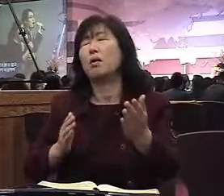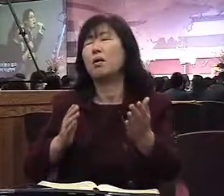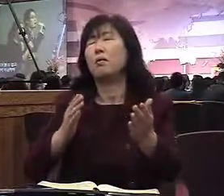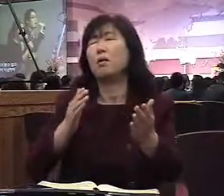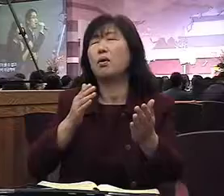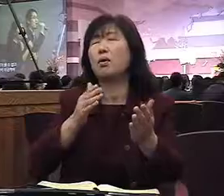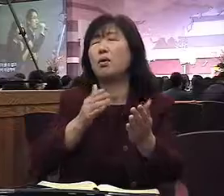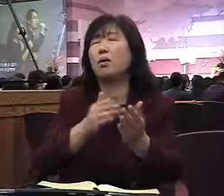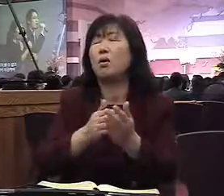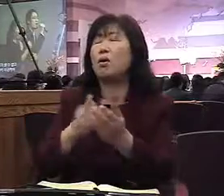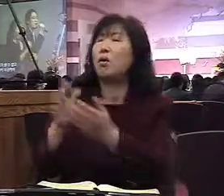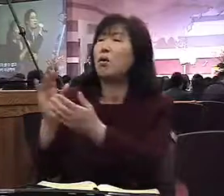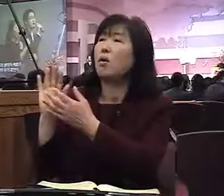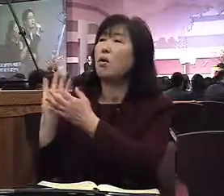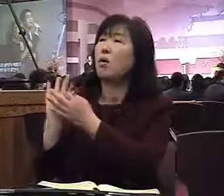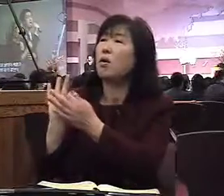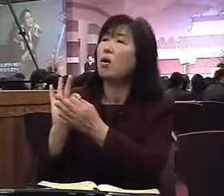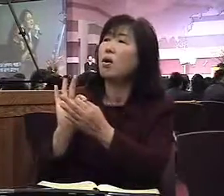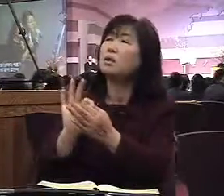무궁하며